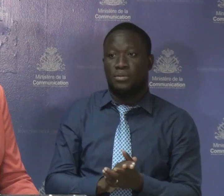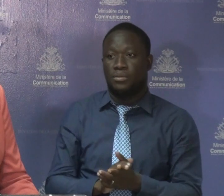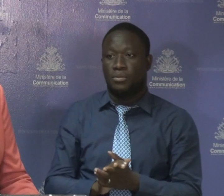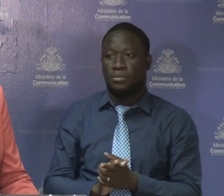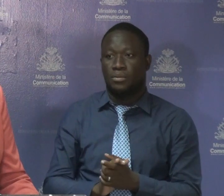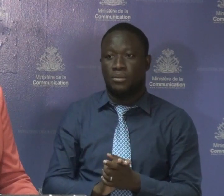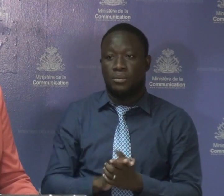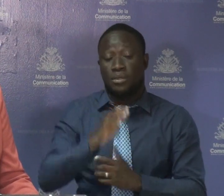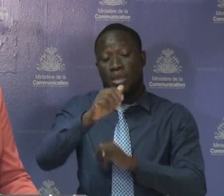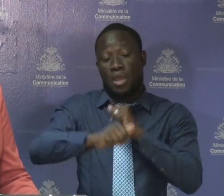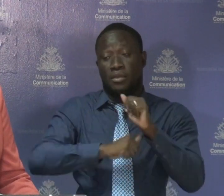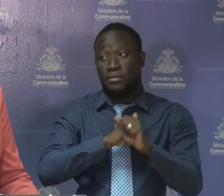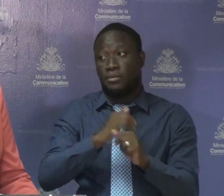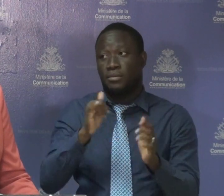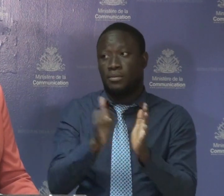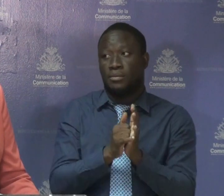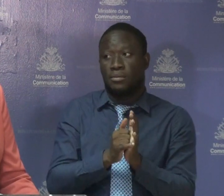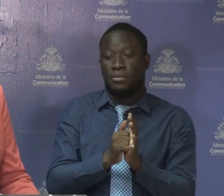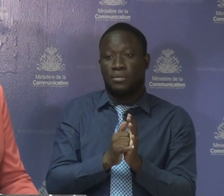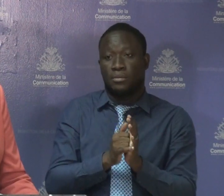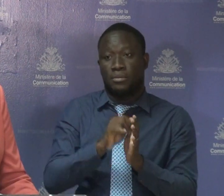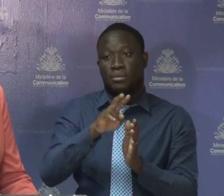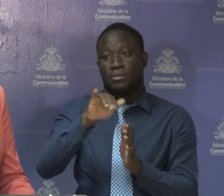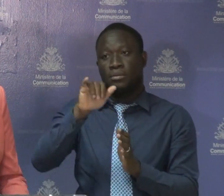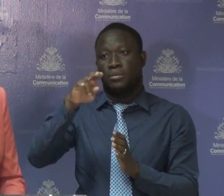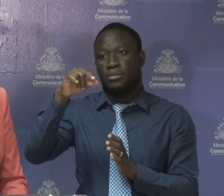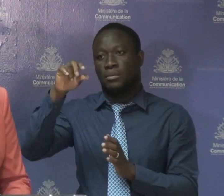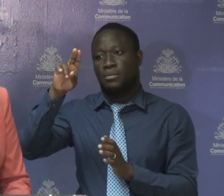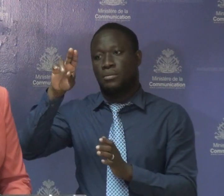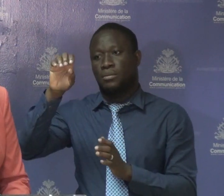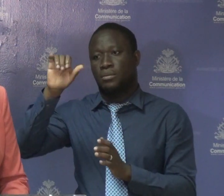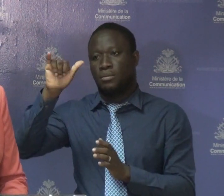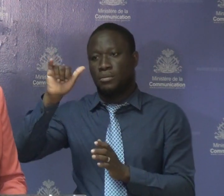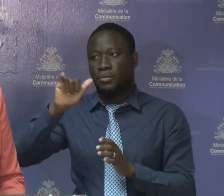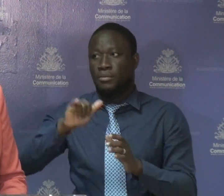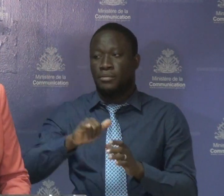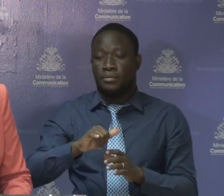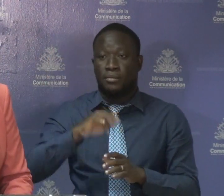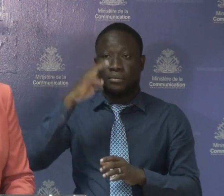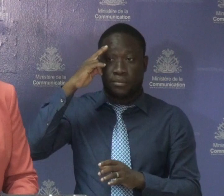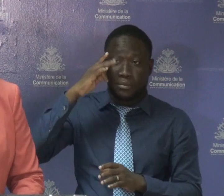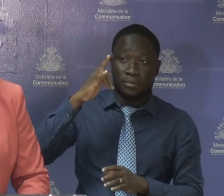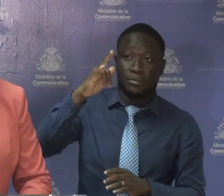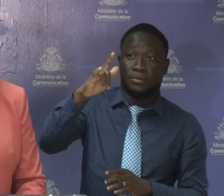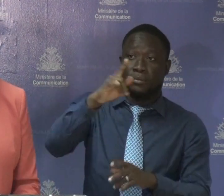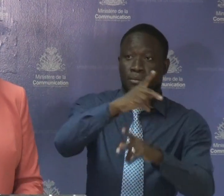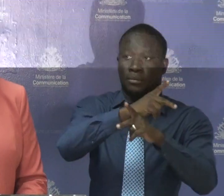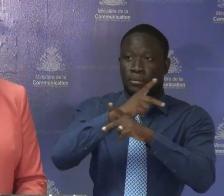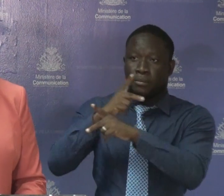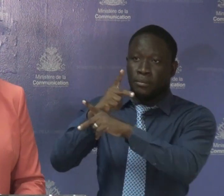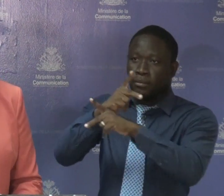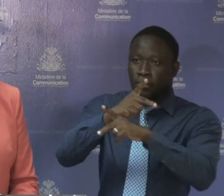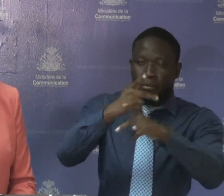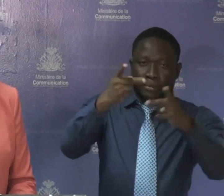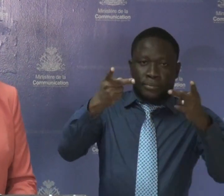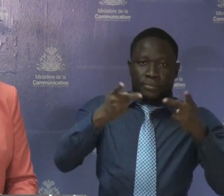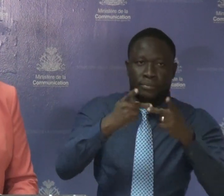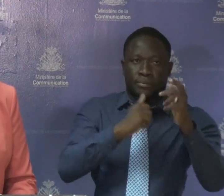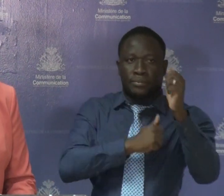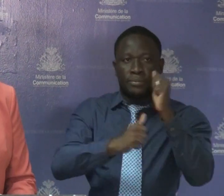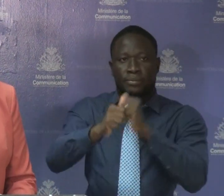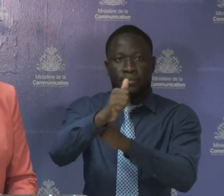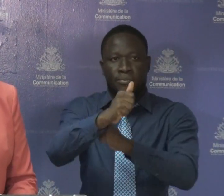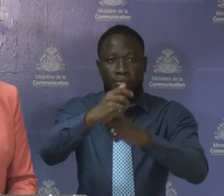que nous fait Anissa, et Uruguay, et bien sûr, Haïti lui-même était qu'un bé positionné côté que l'y passait